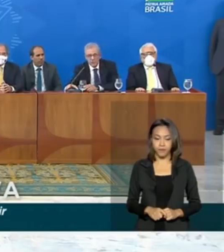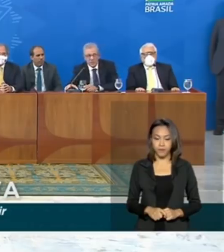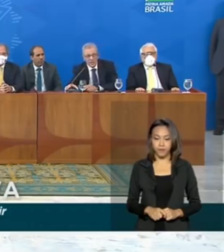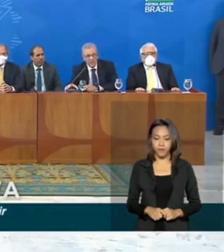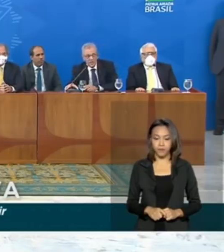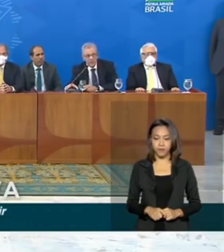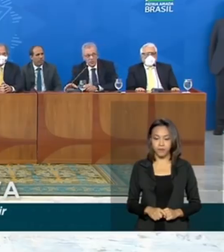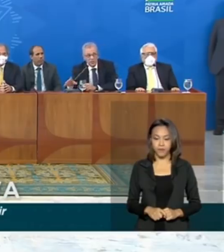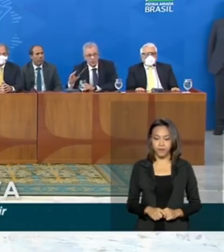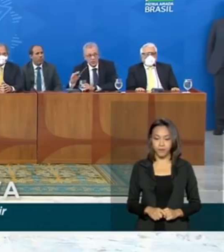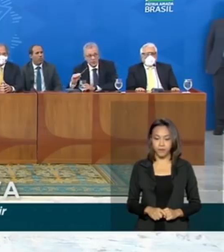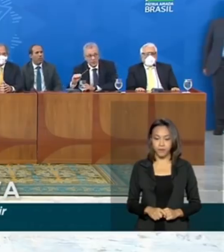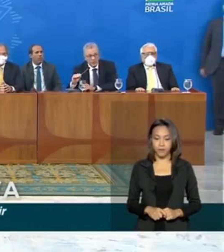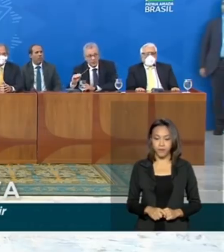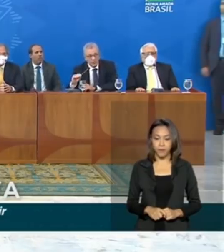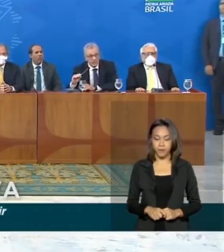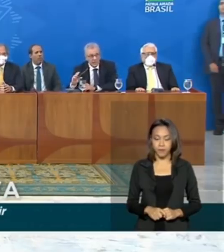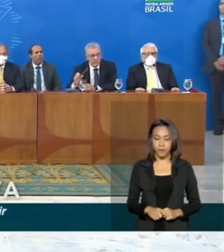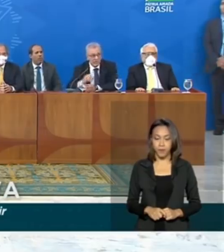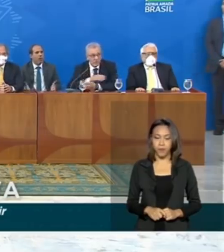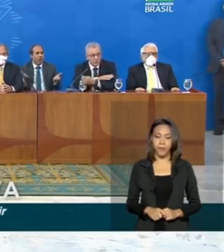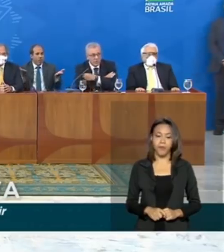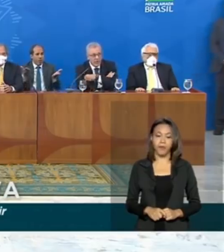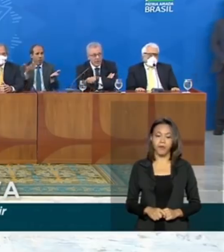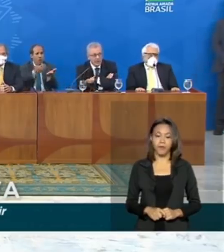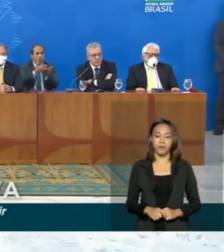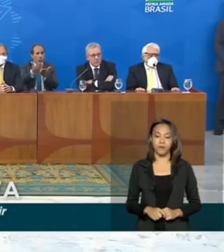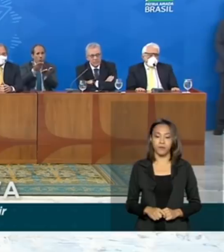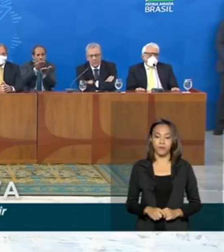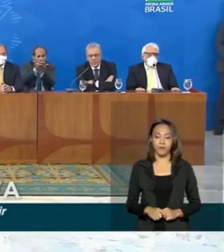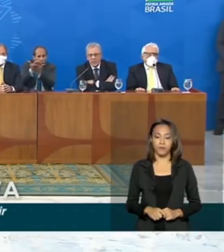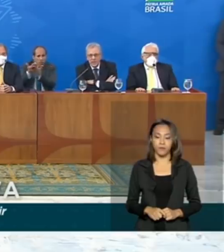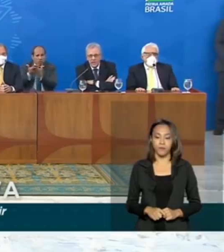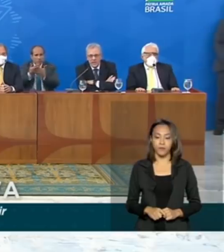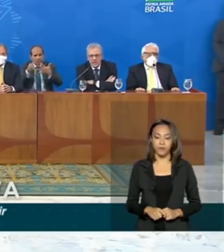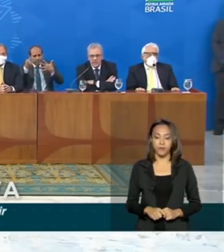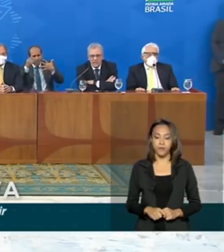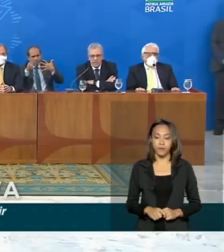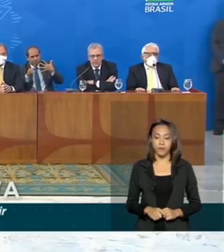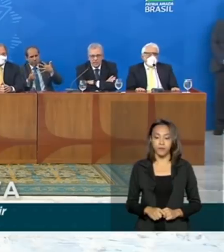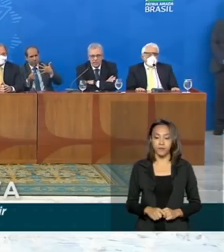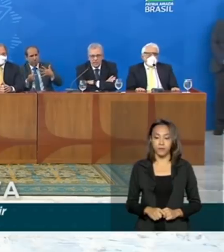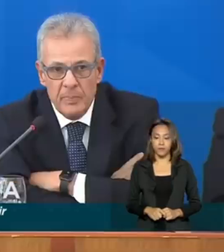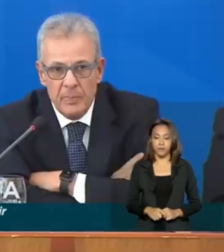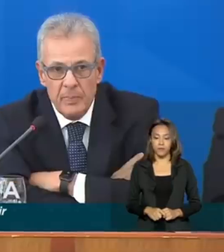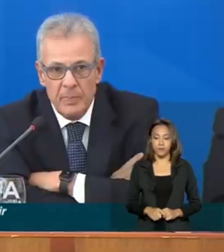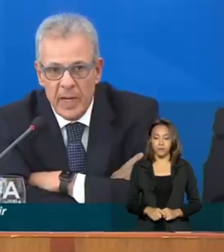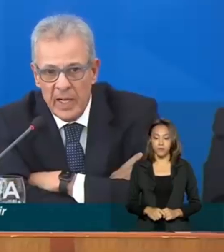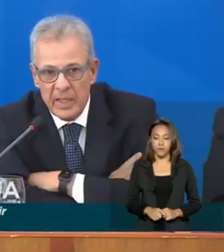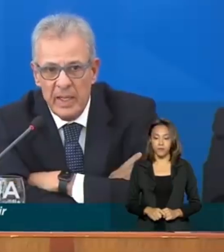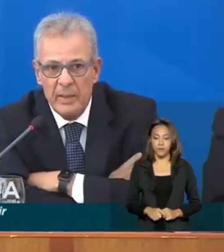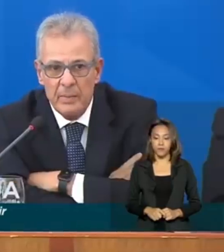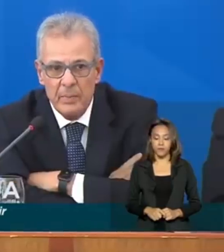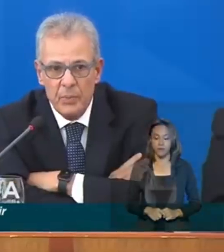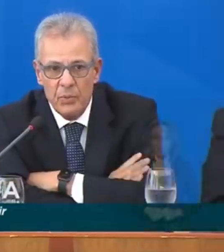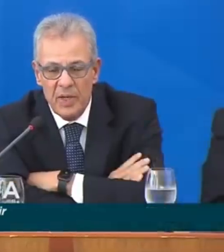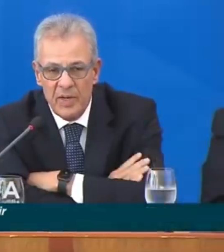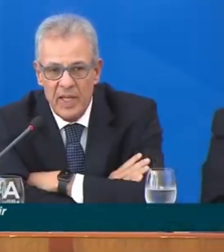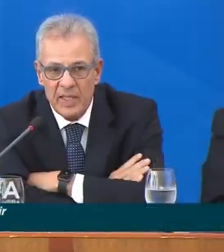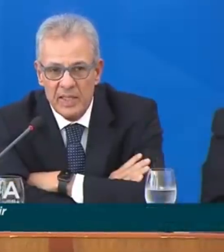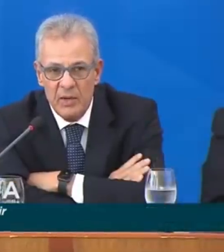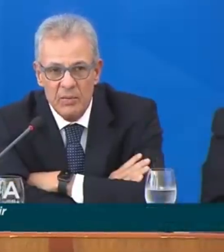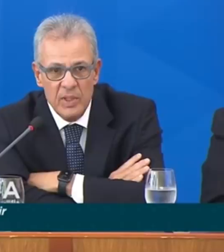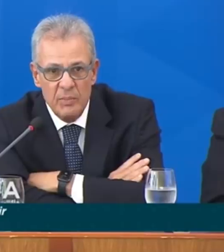Bom, os mecanismos que estão sendo estudados, eles partem por